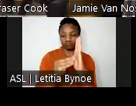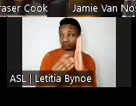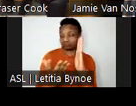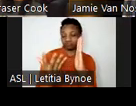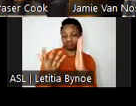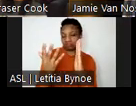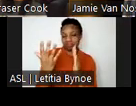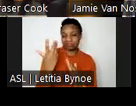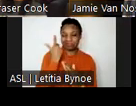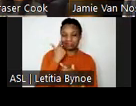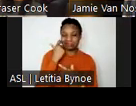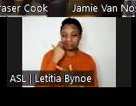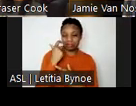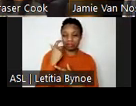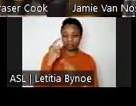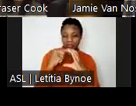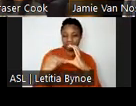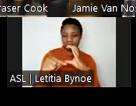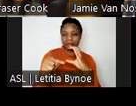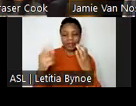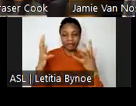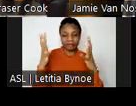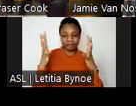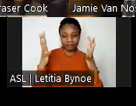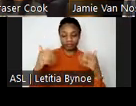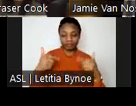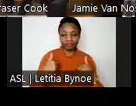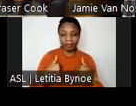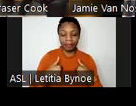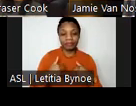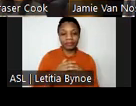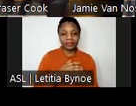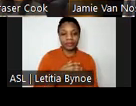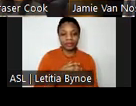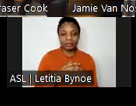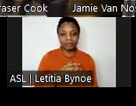las los había presentado hace un minuto